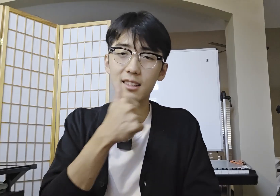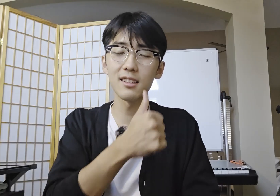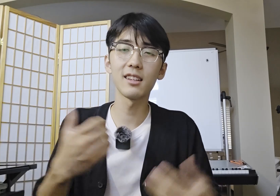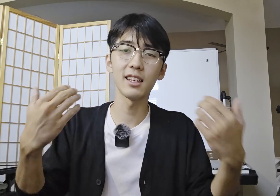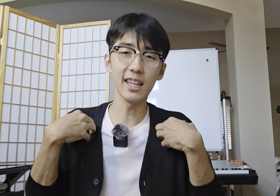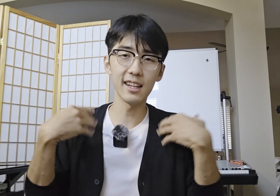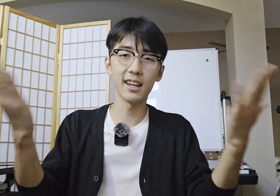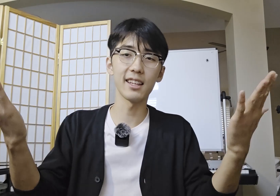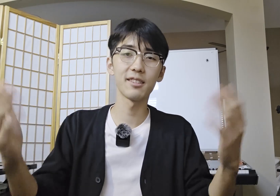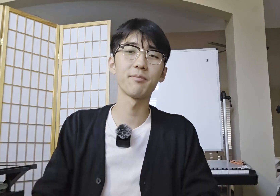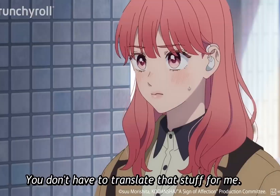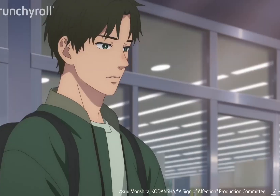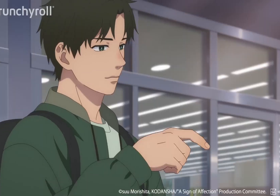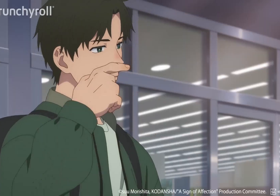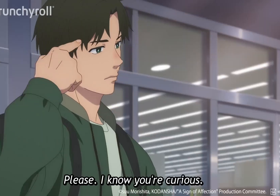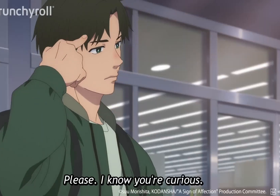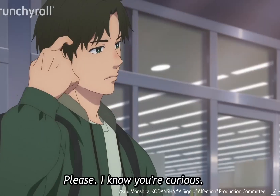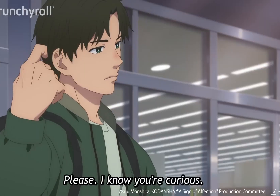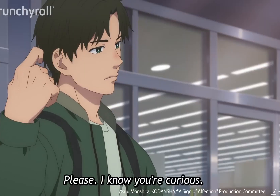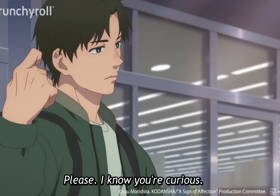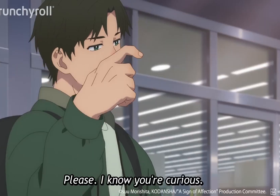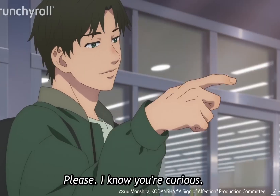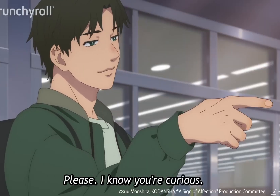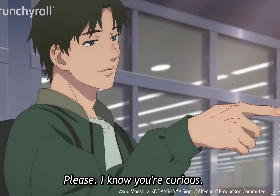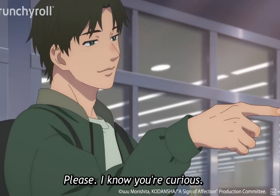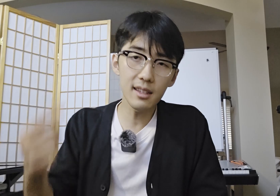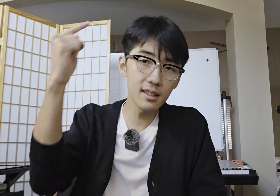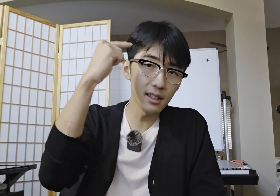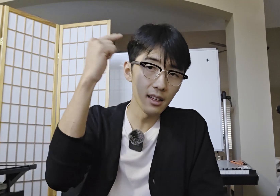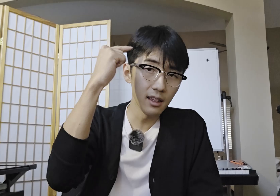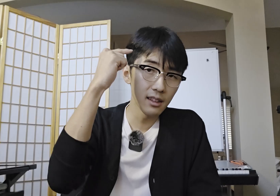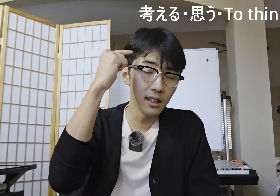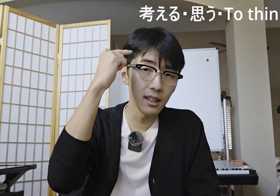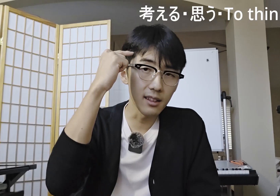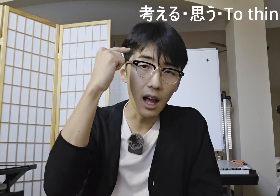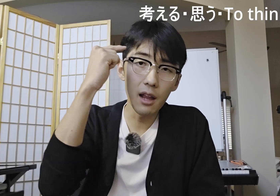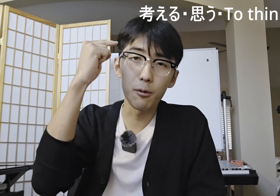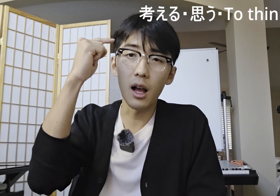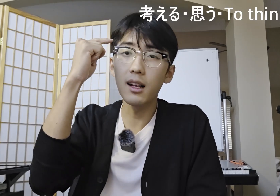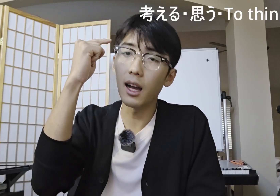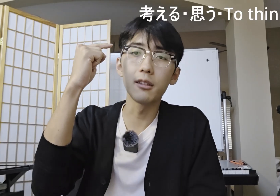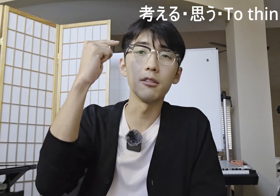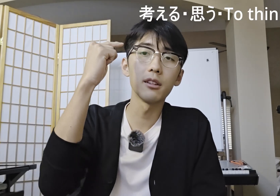Siyaku iranai. 気になってるくせに。 This is the sign for kangaeru,